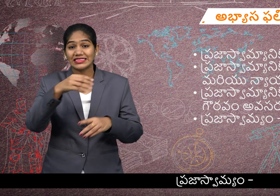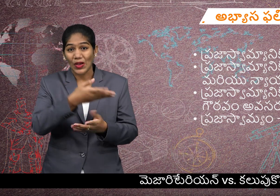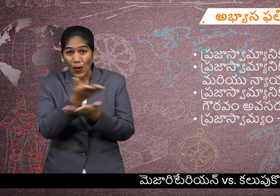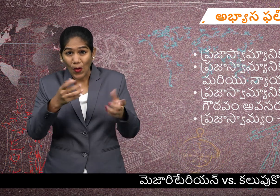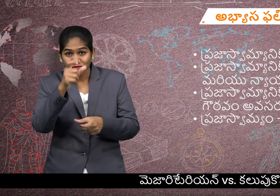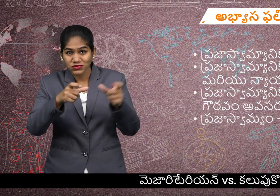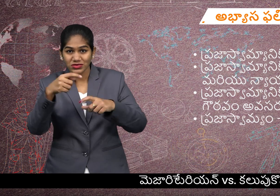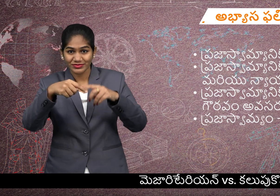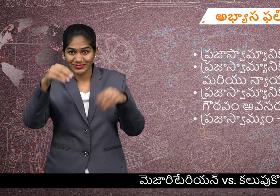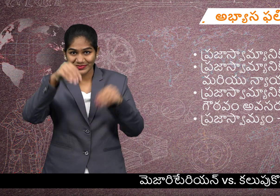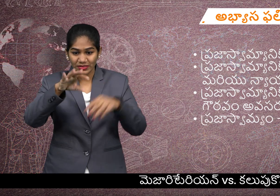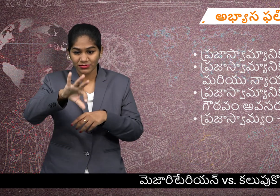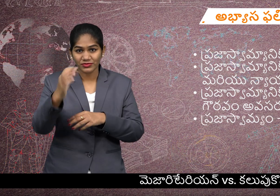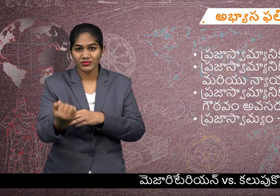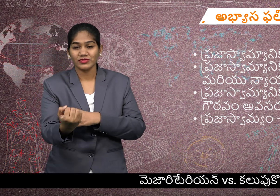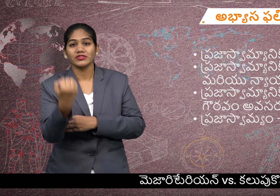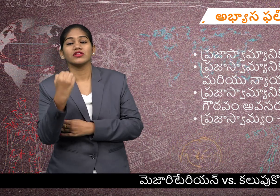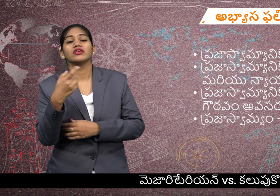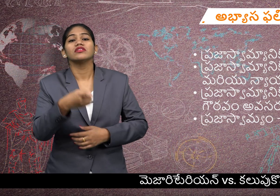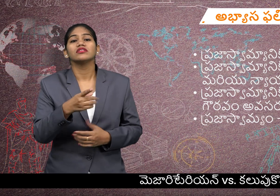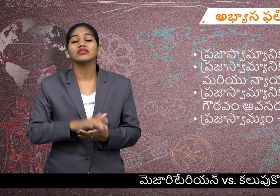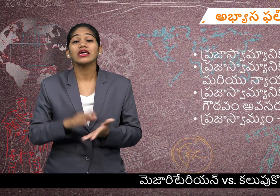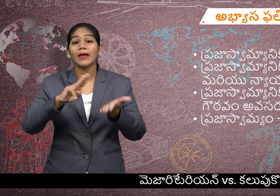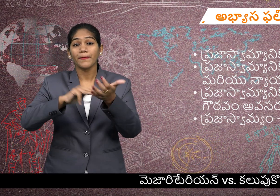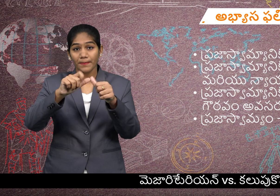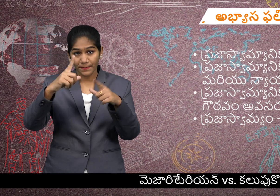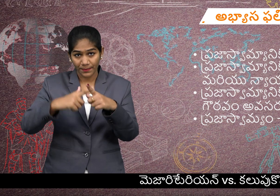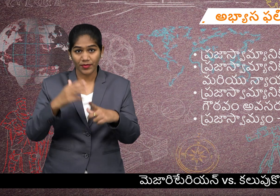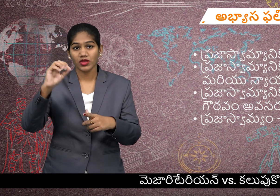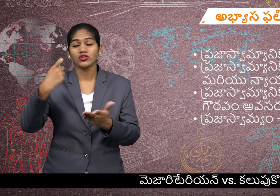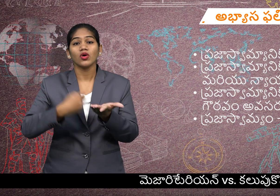ప్రజాస్వామ్యం మెజారిటియన్ వర్సెస్ కలుపుకొని.